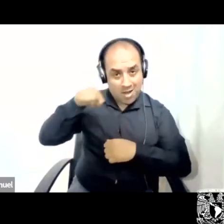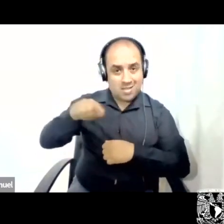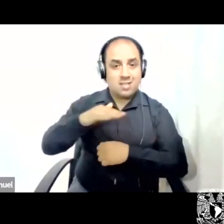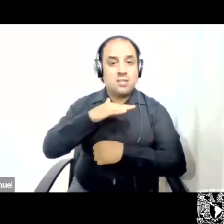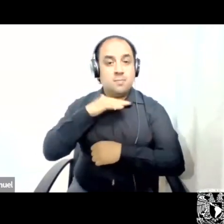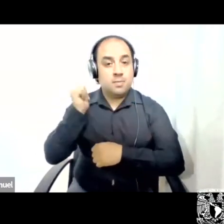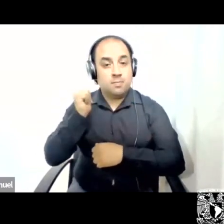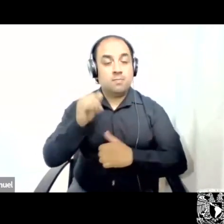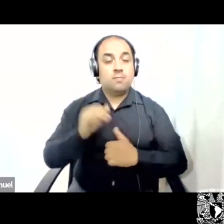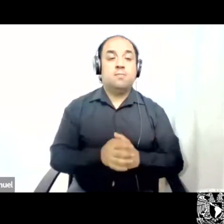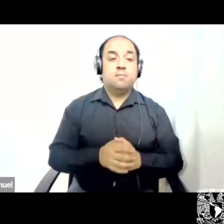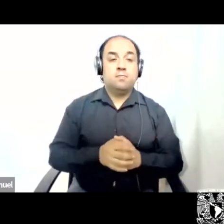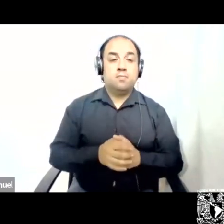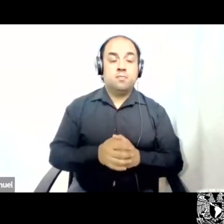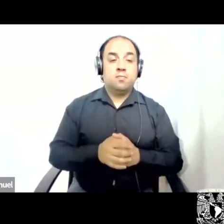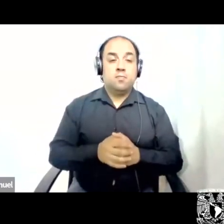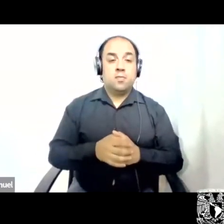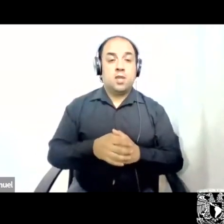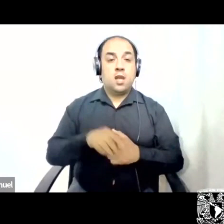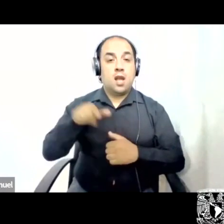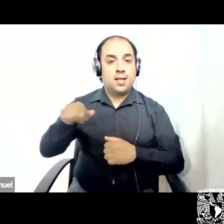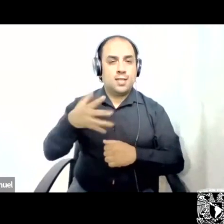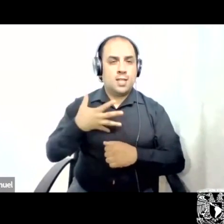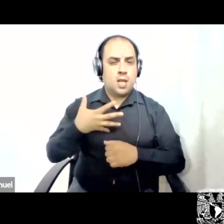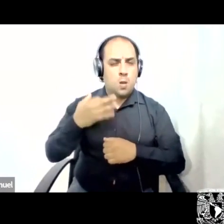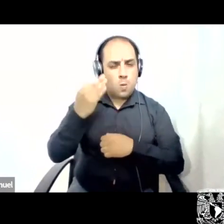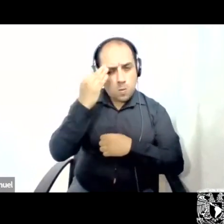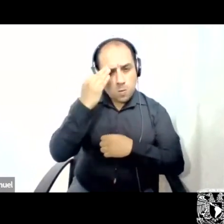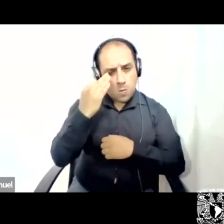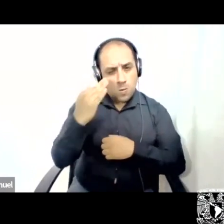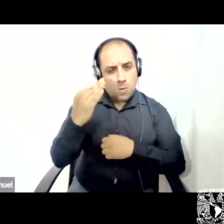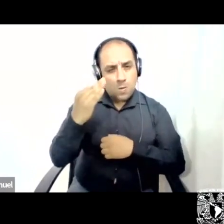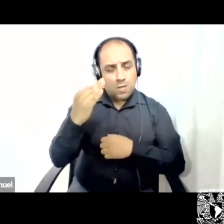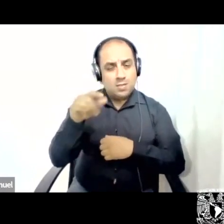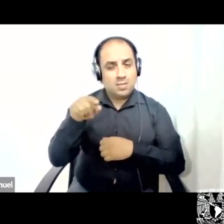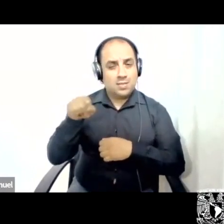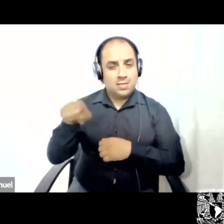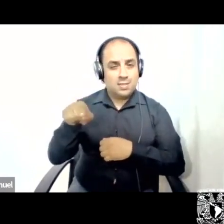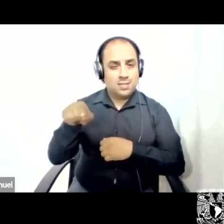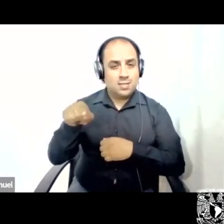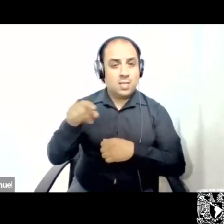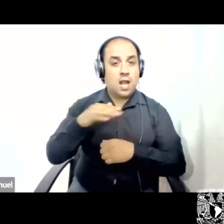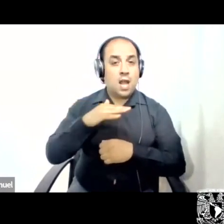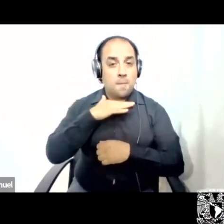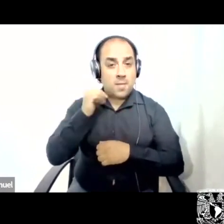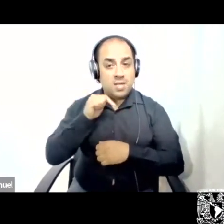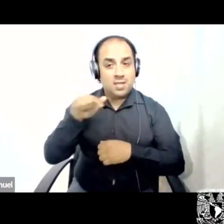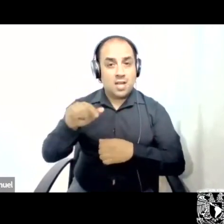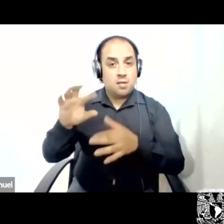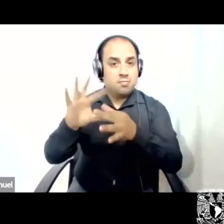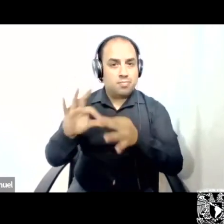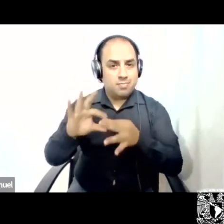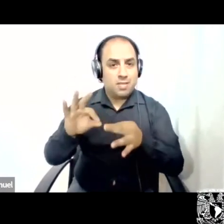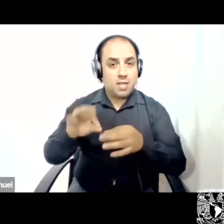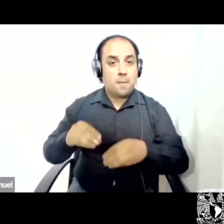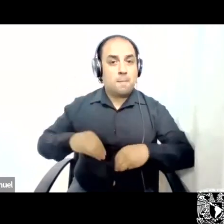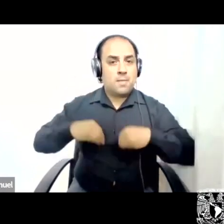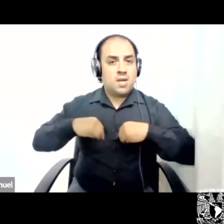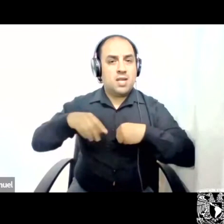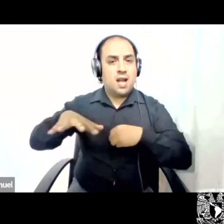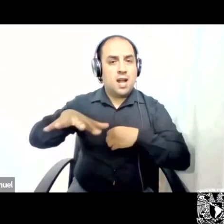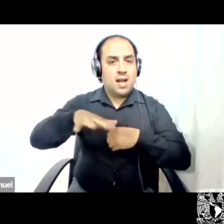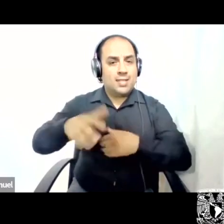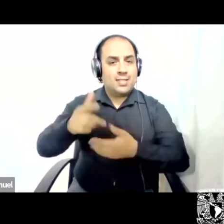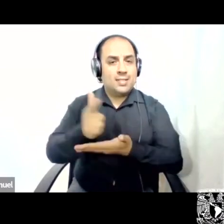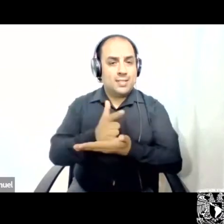lo largo de la trilogía de Auschwitz, va delineando lo que es vivir en el lager, ¿no? Con este